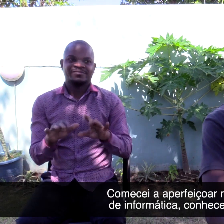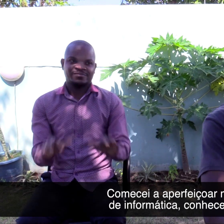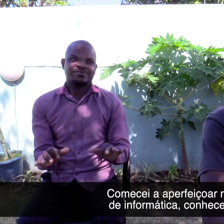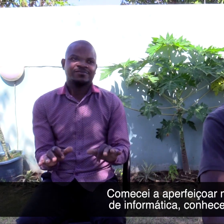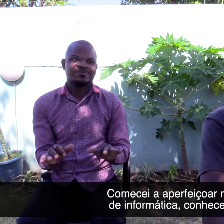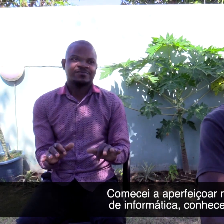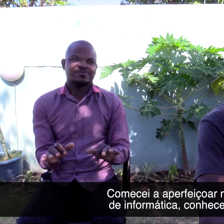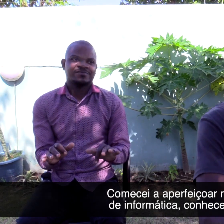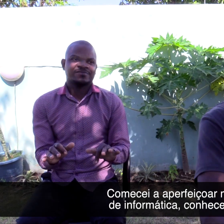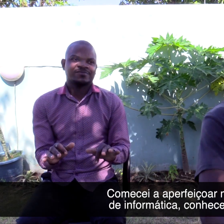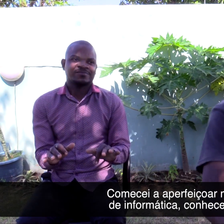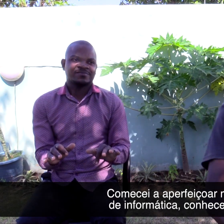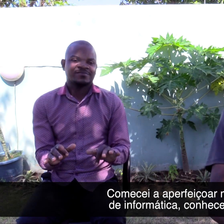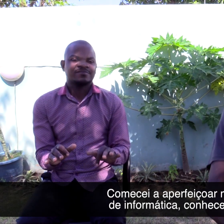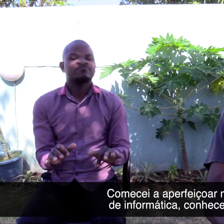Sim.